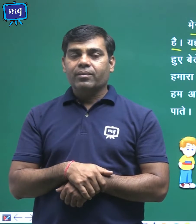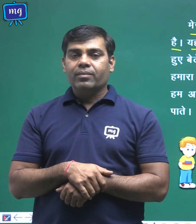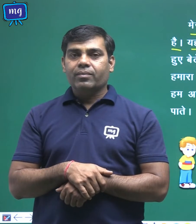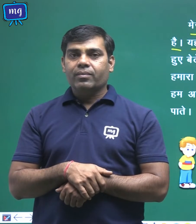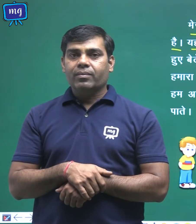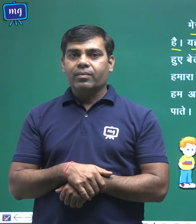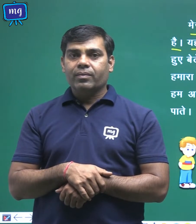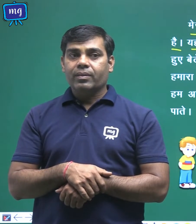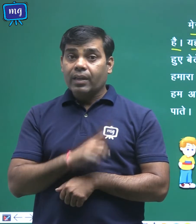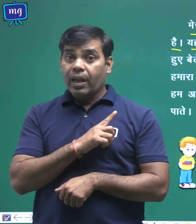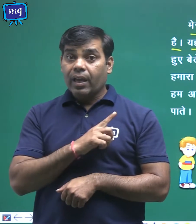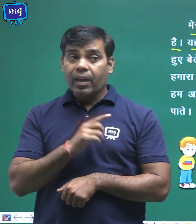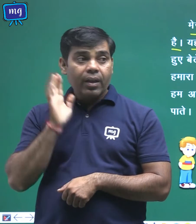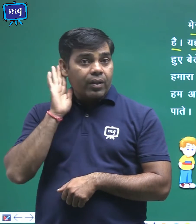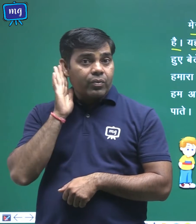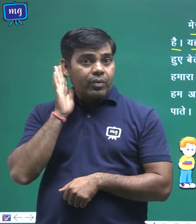यह सुनकर